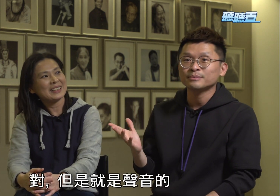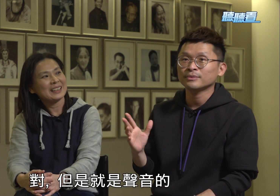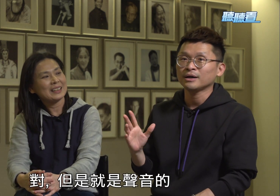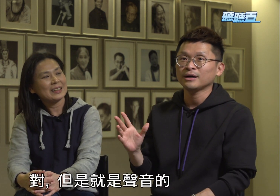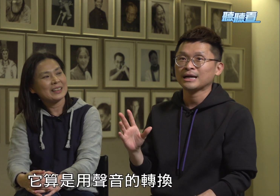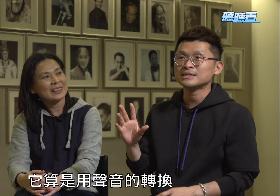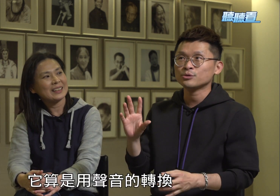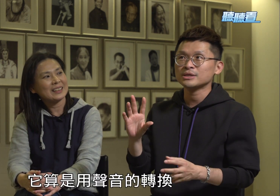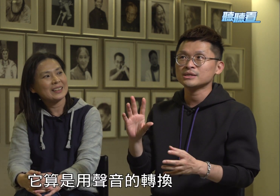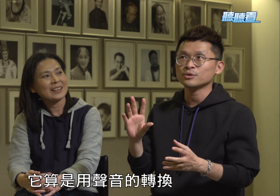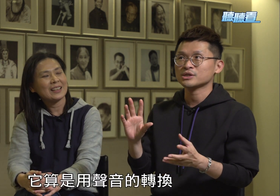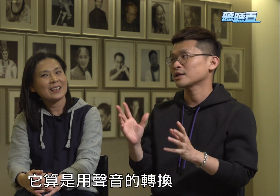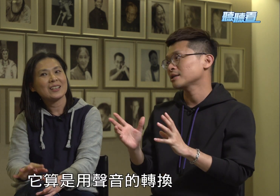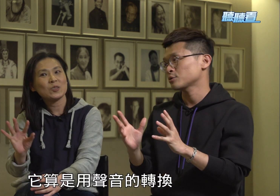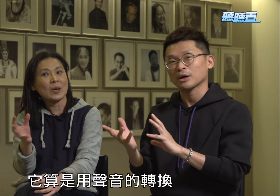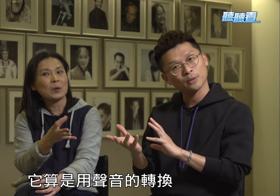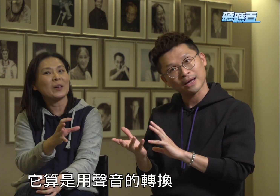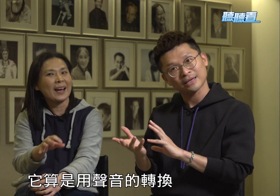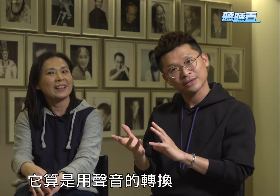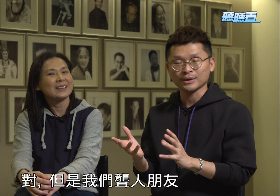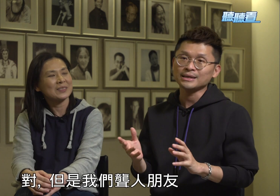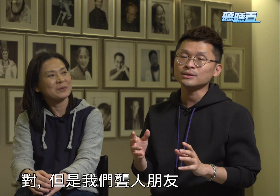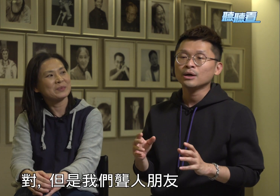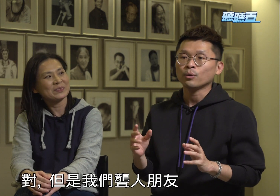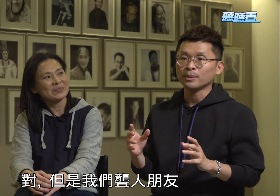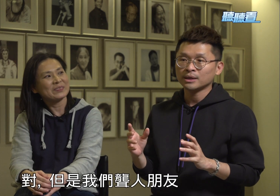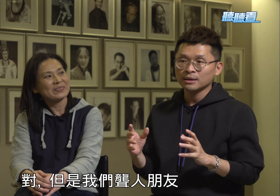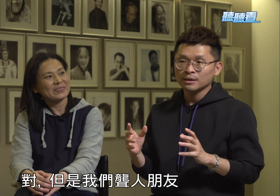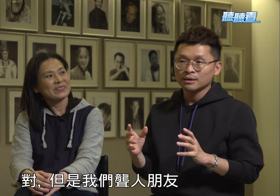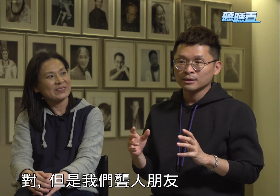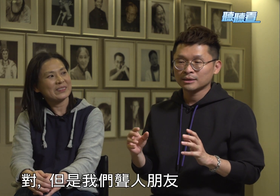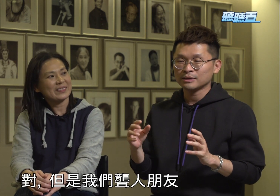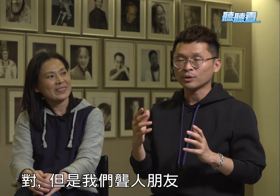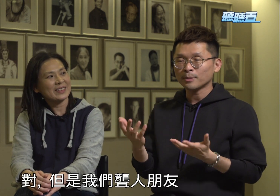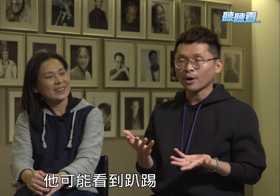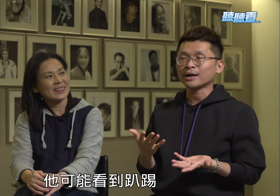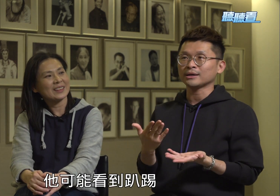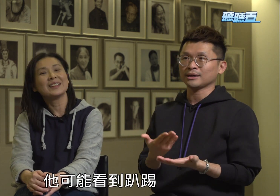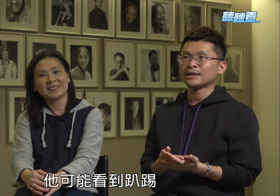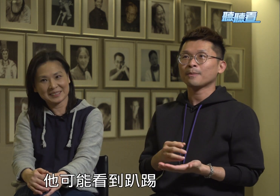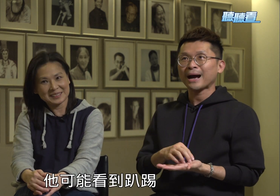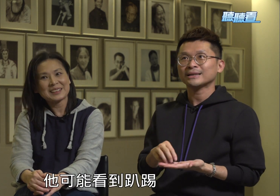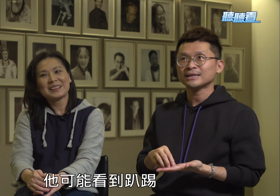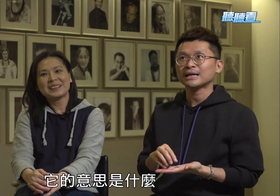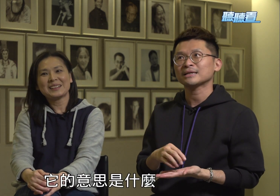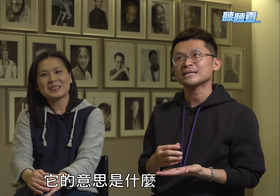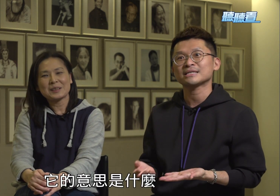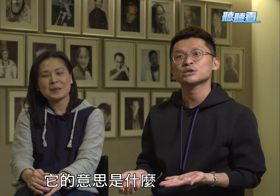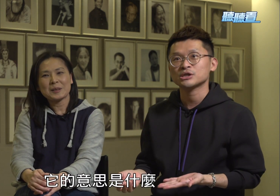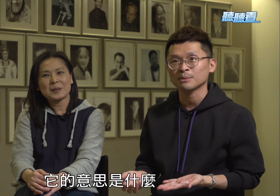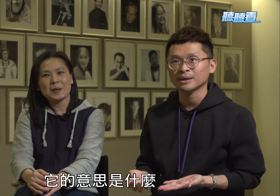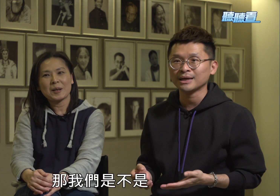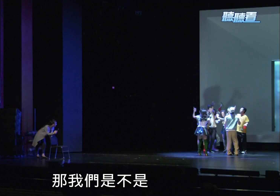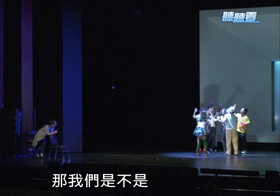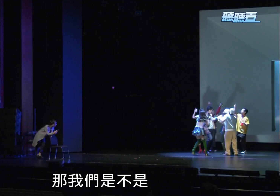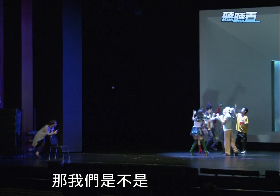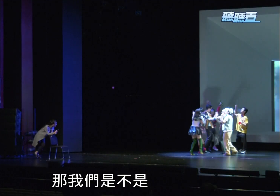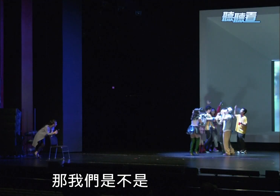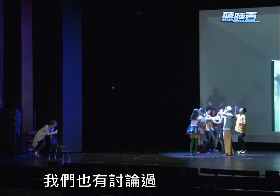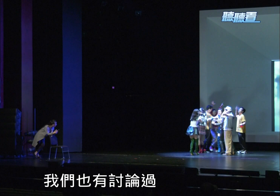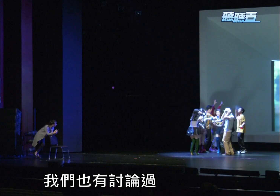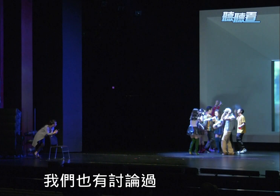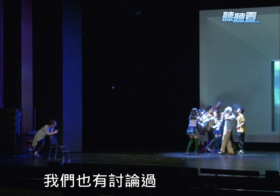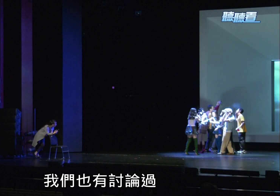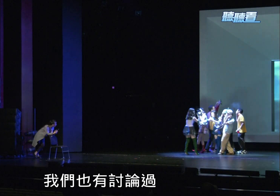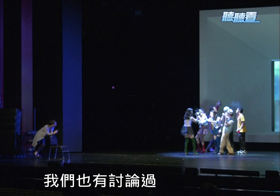的他是算是用声音的转换，对，但是我们聋人朋友他可能看到 party 他的意思是什么，那我们是